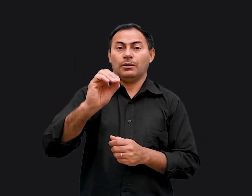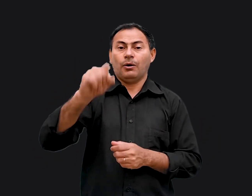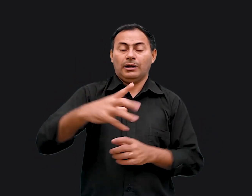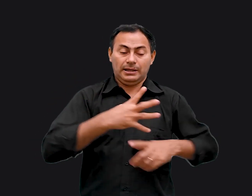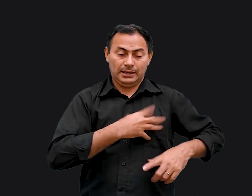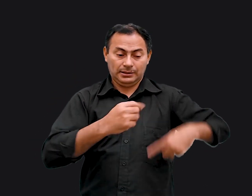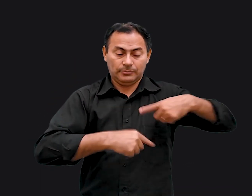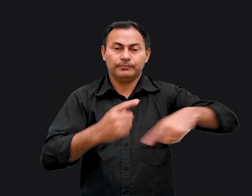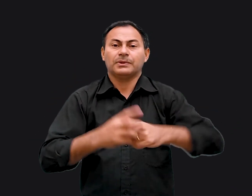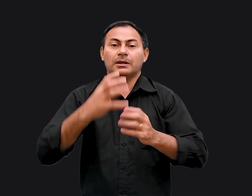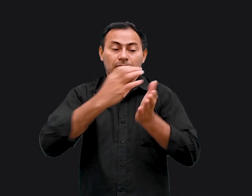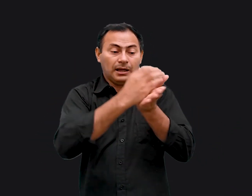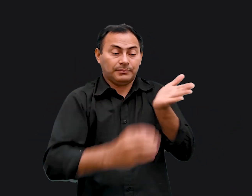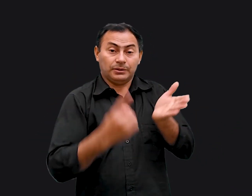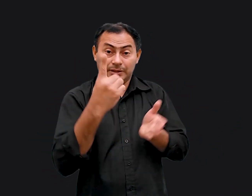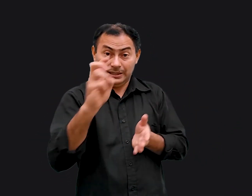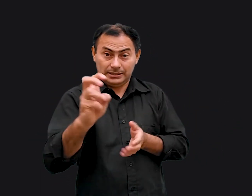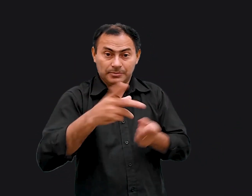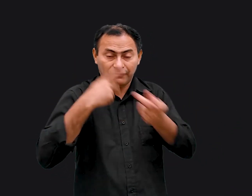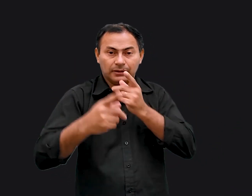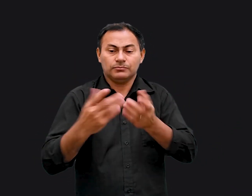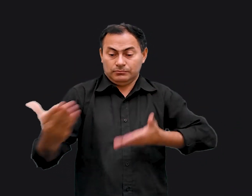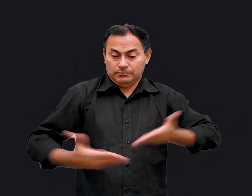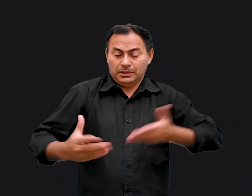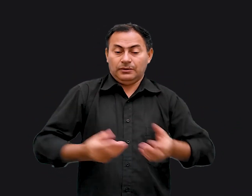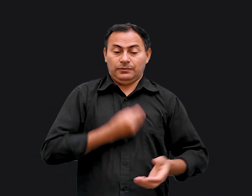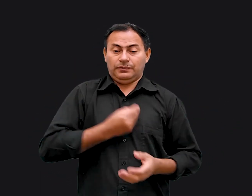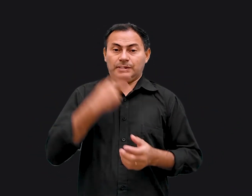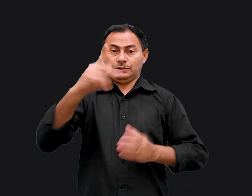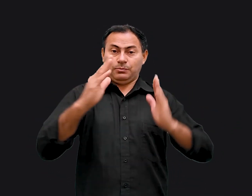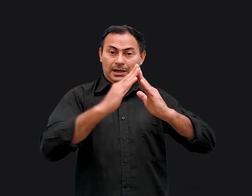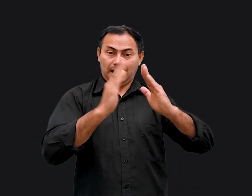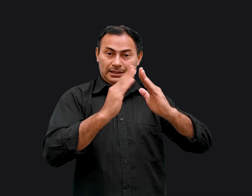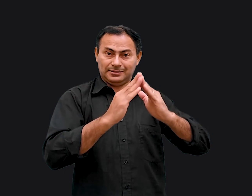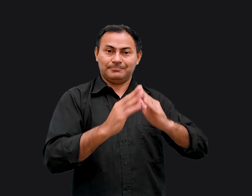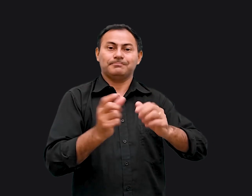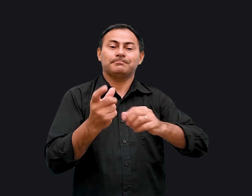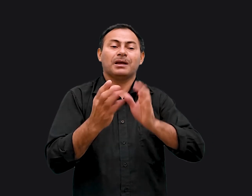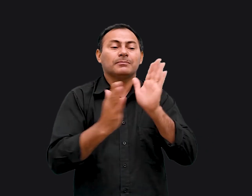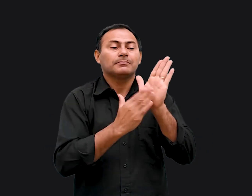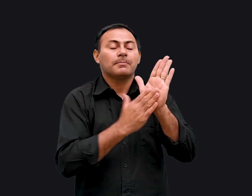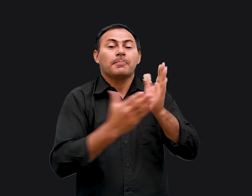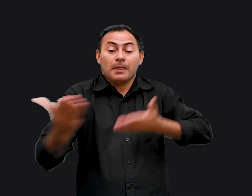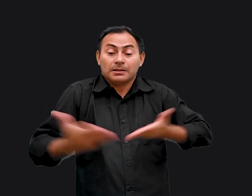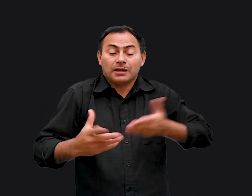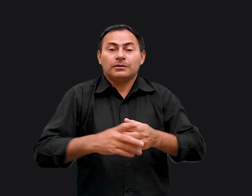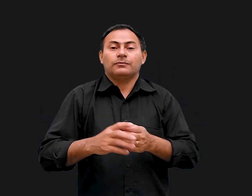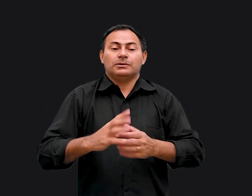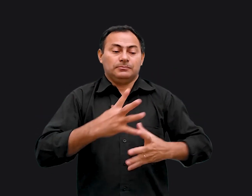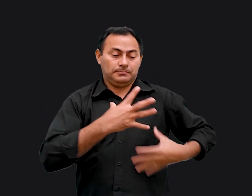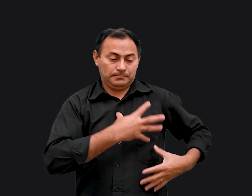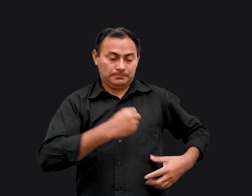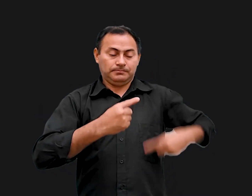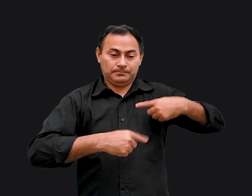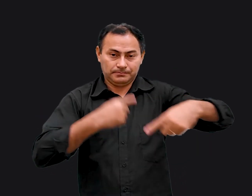fosse o herdeiro. No capítulo 15, ele menciona um servo que morava em sua casa e ele propôs a esse servo que fosse o herdeiro, e é